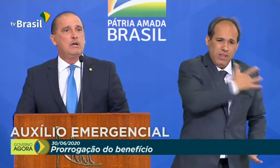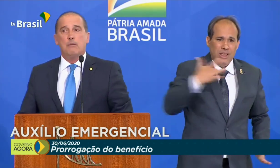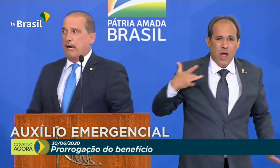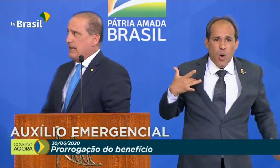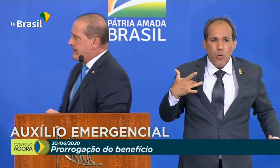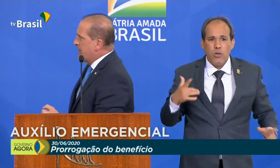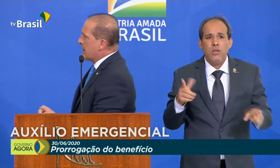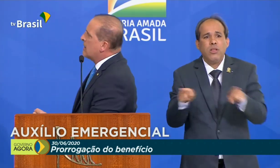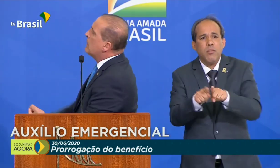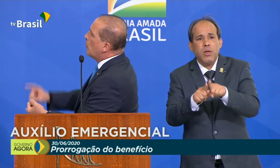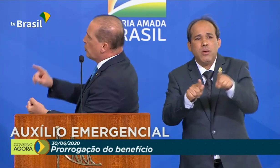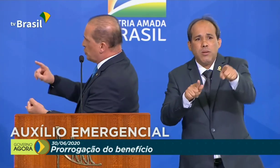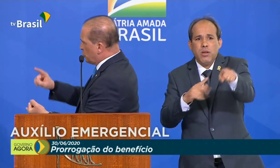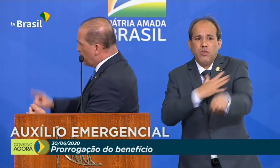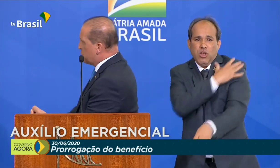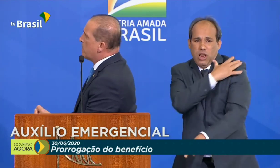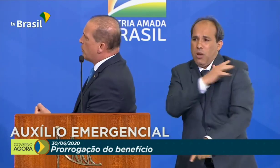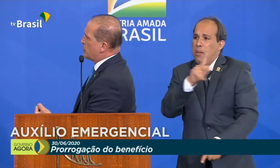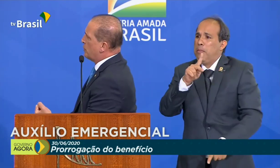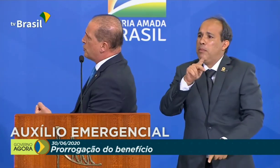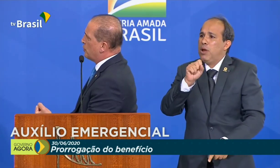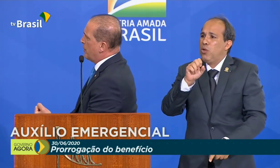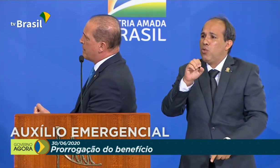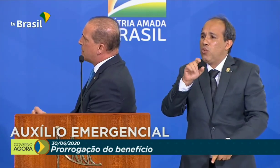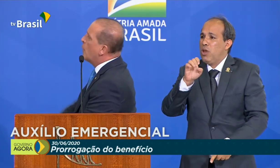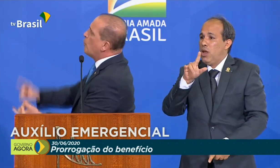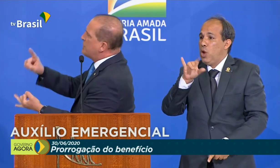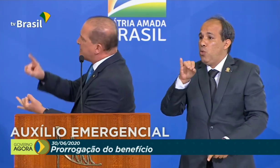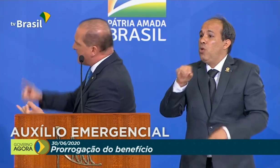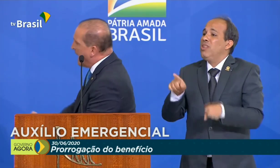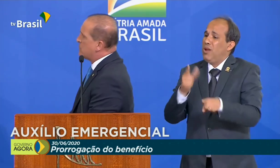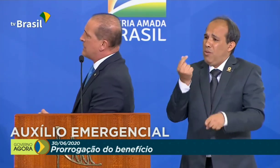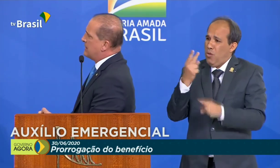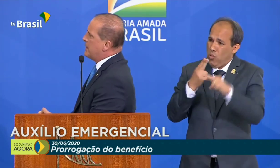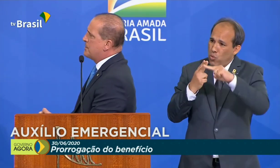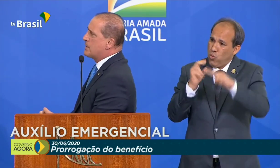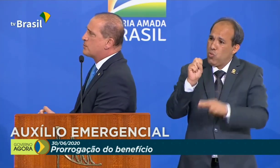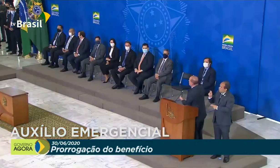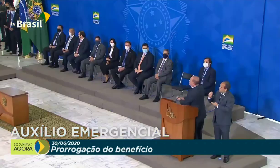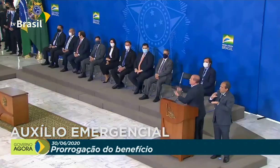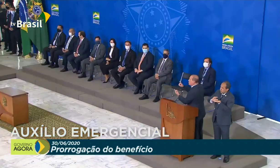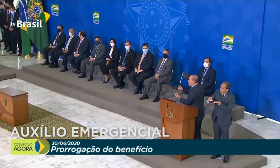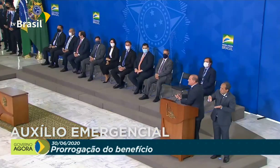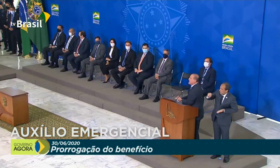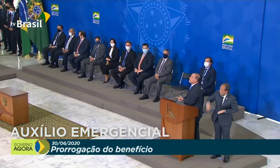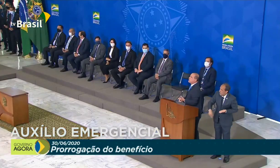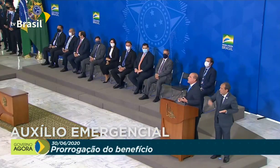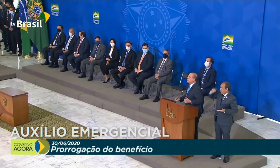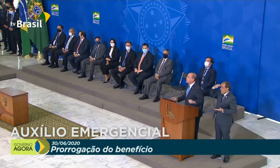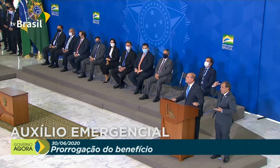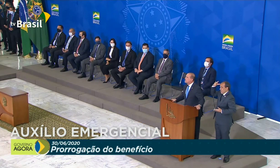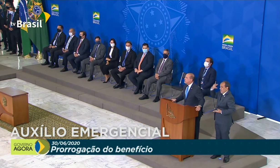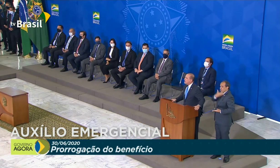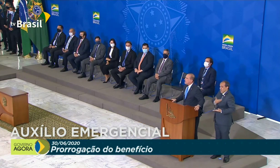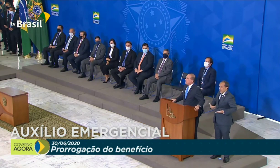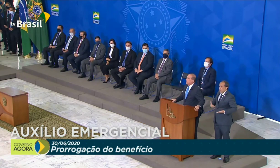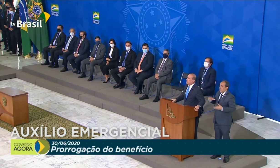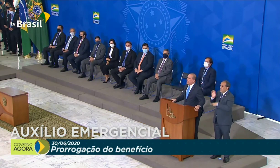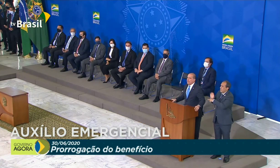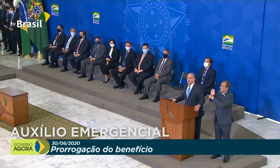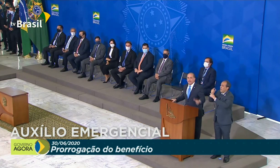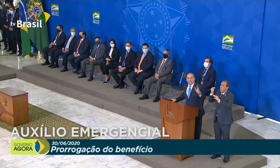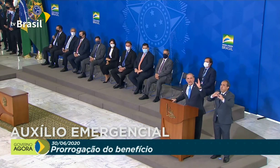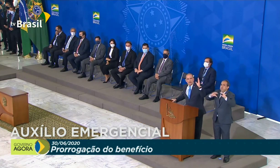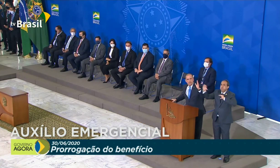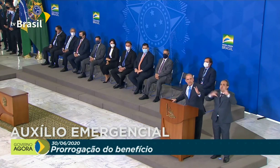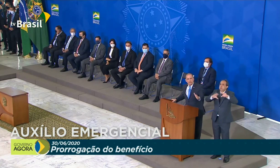Pazuello, para ter o SUS em boas condições, os estados atendidos, os municípios com recursos para